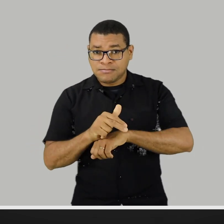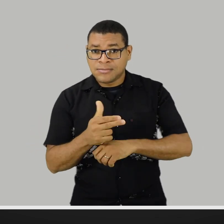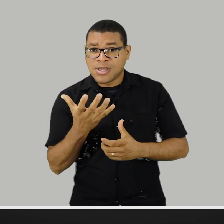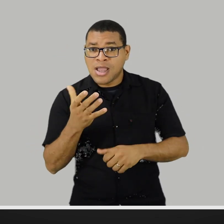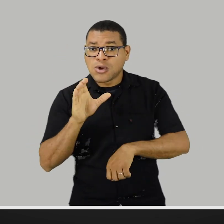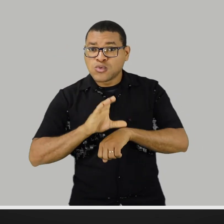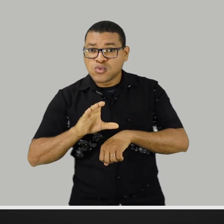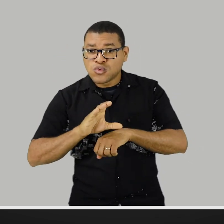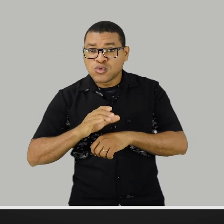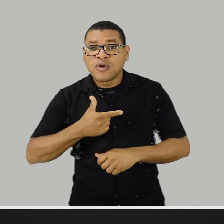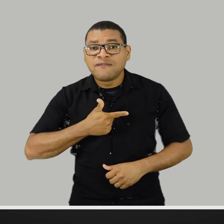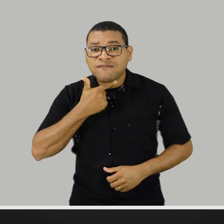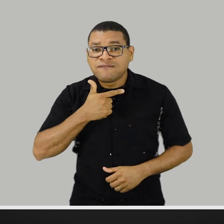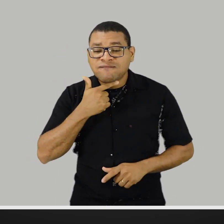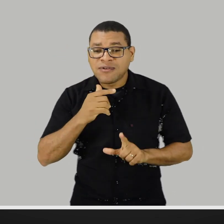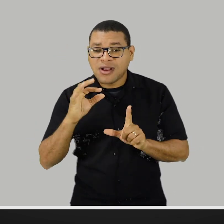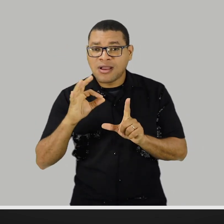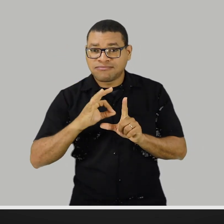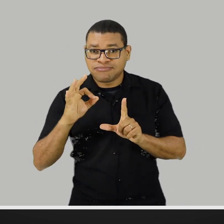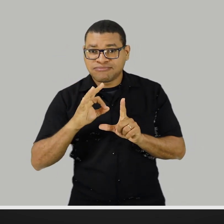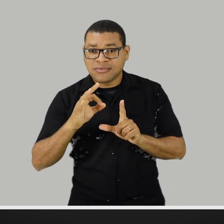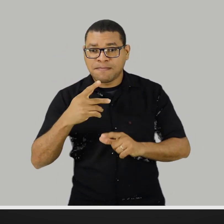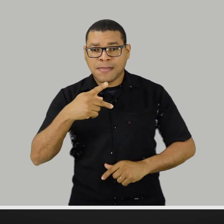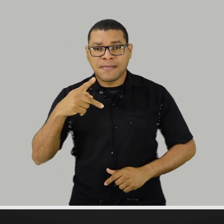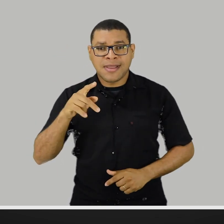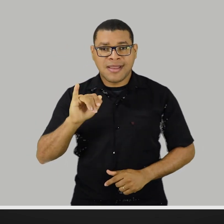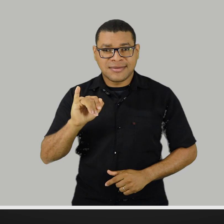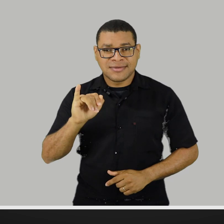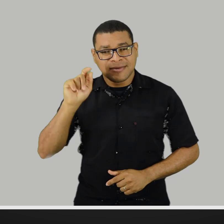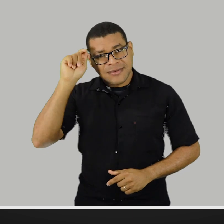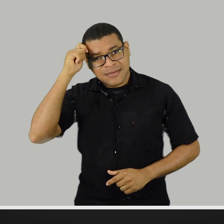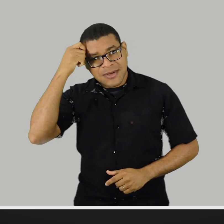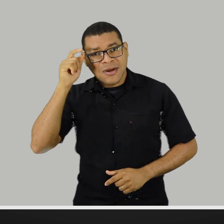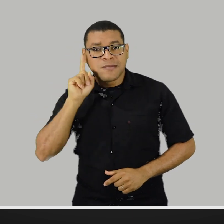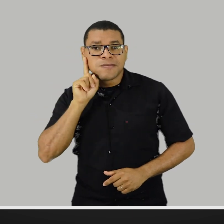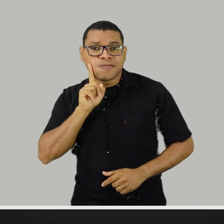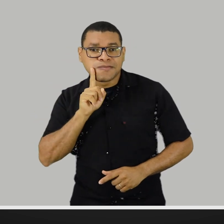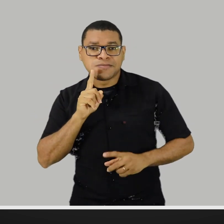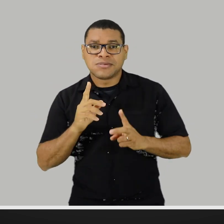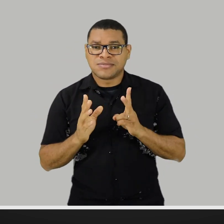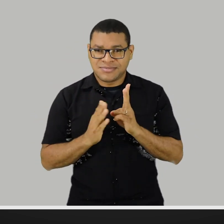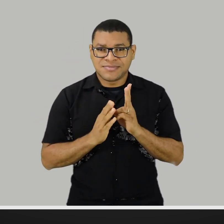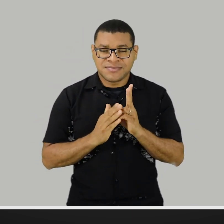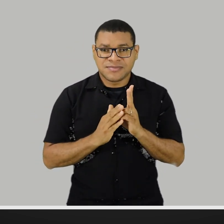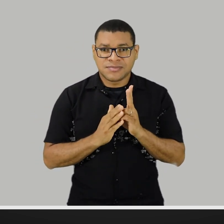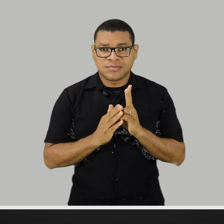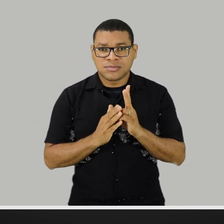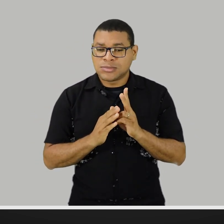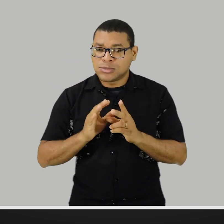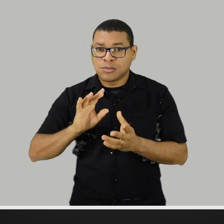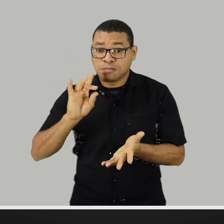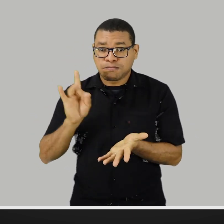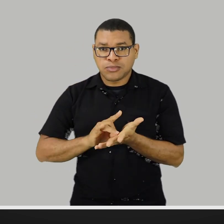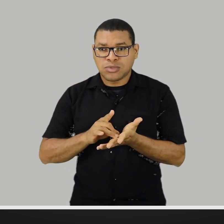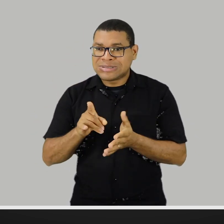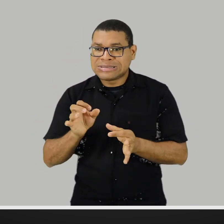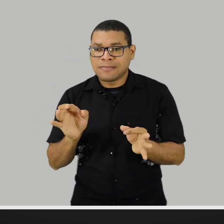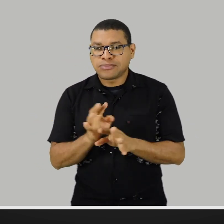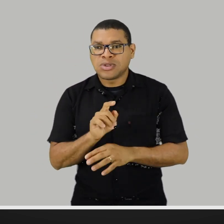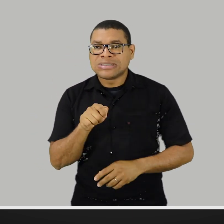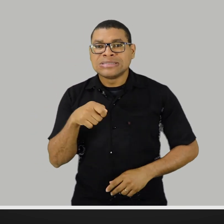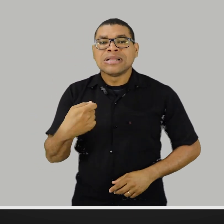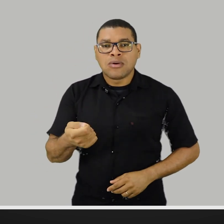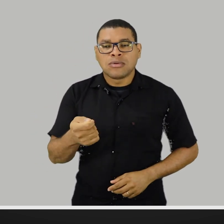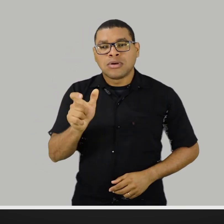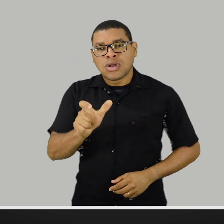por concorrer a vagas de reserva de cotas da população de pretos pardos indígenas PP estará automaticamente